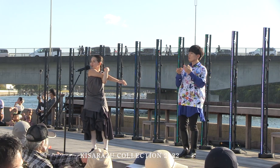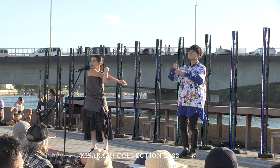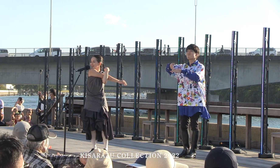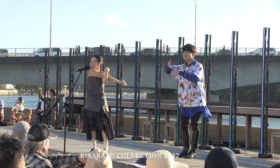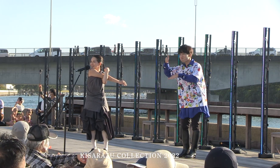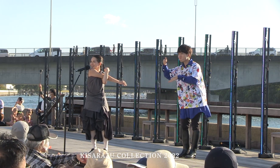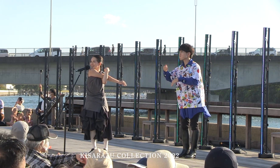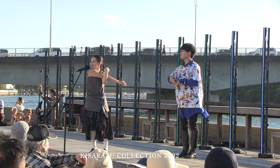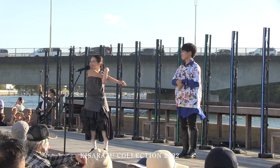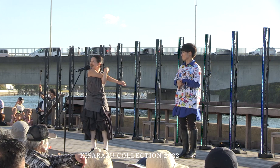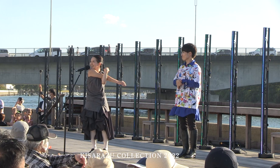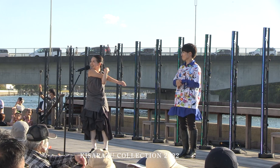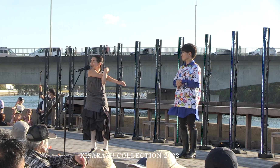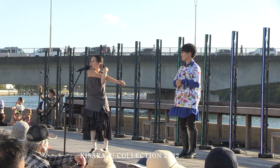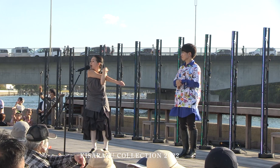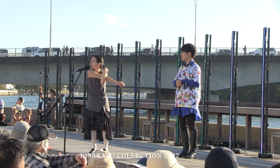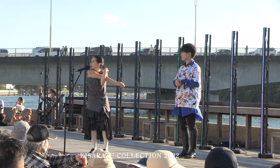と